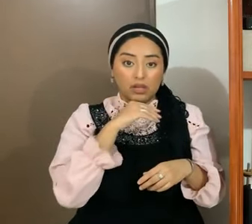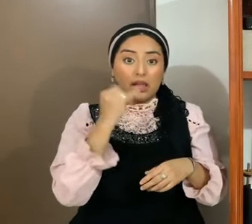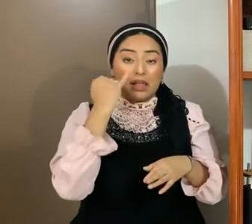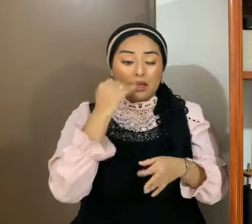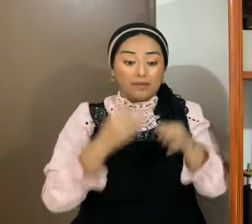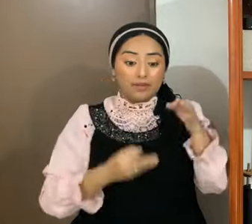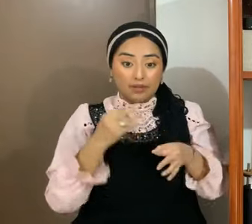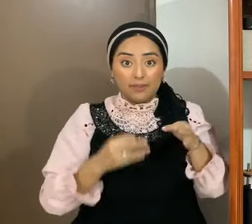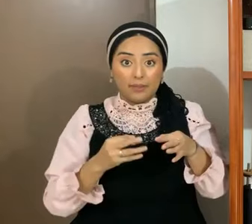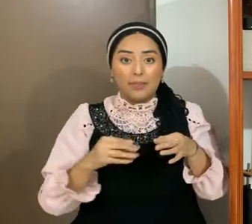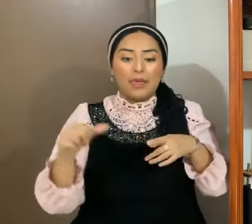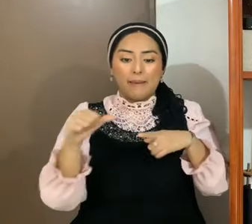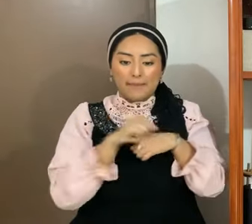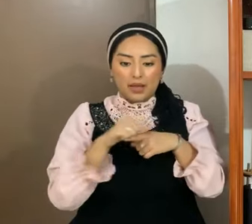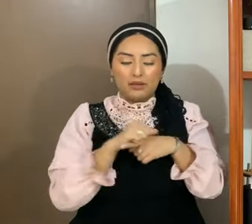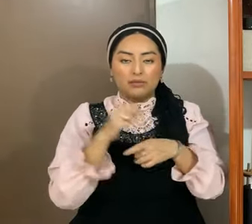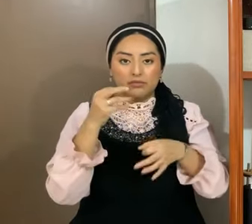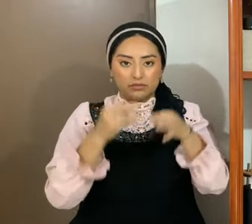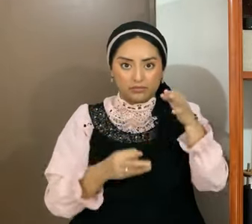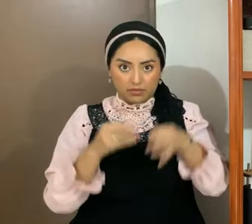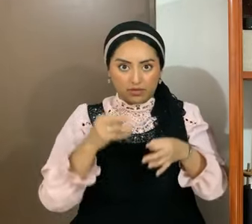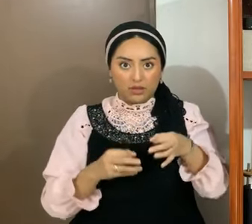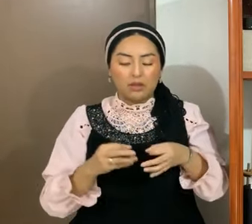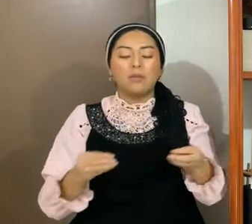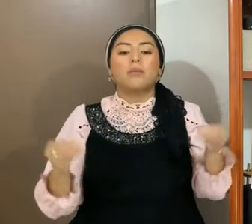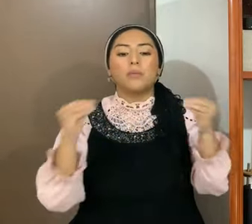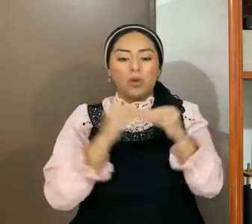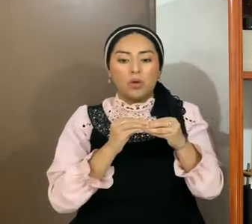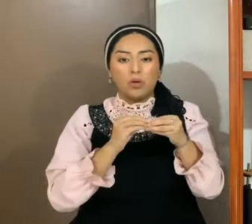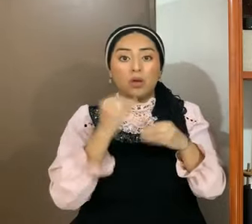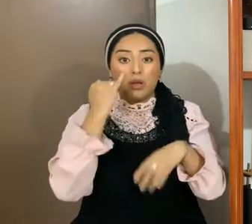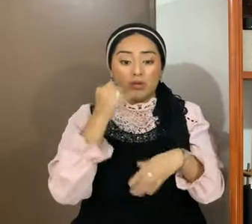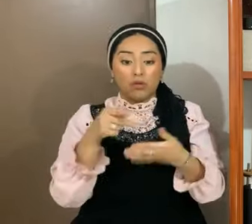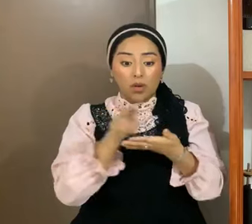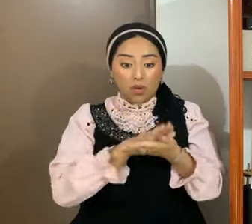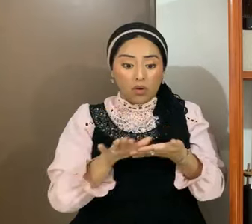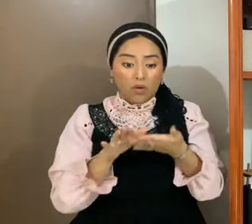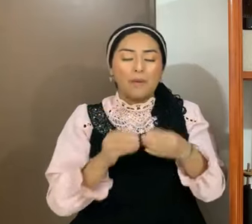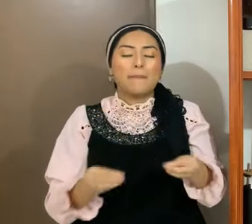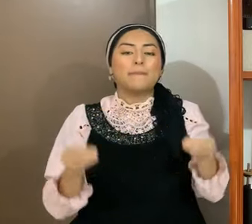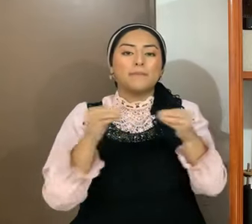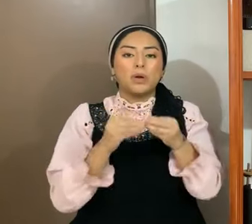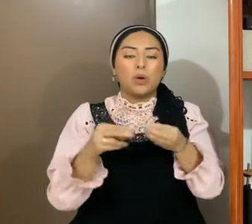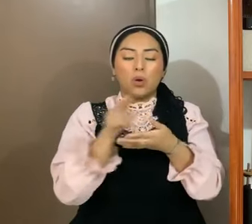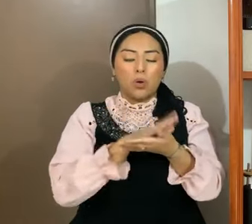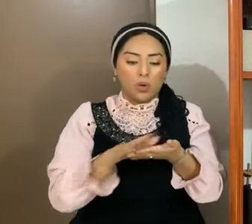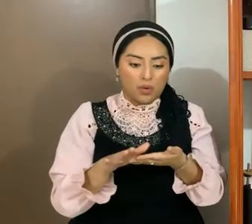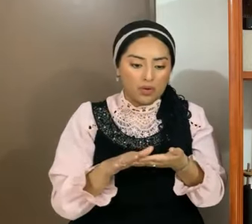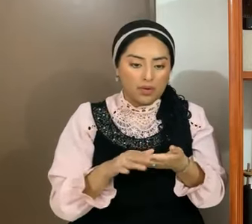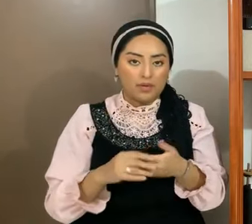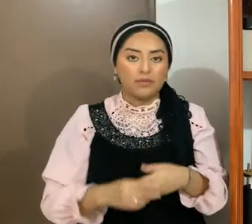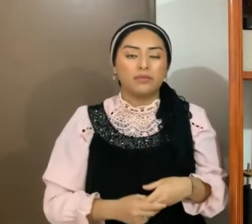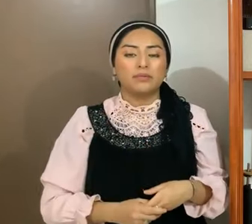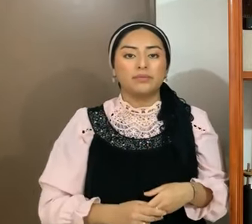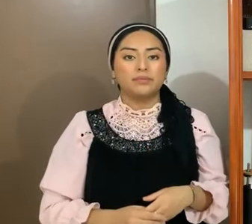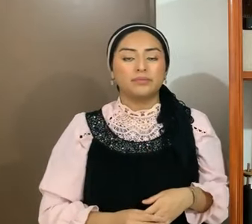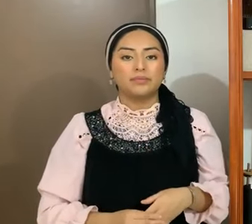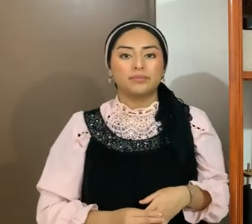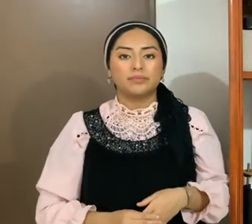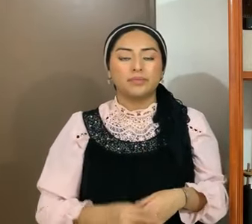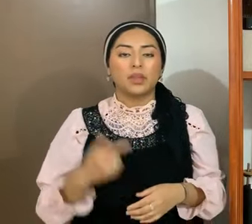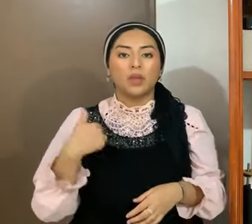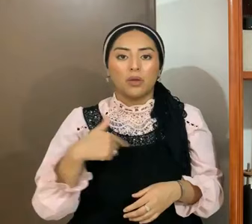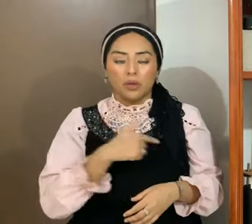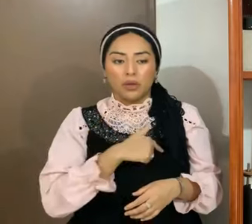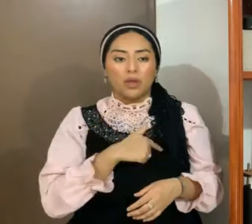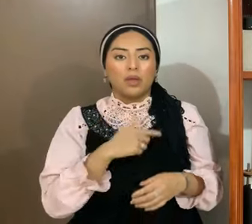es justo practique la justicia todavía, y el que es santo santifíquese todavía. Seamos